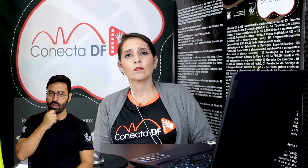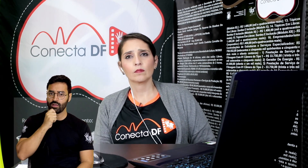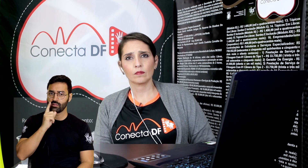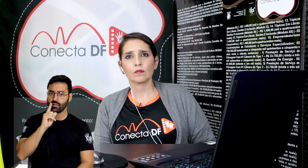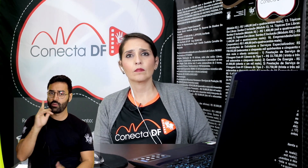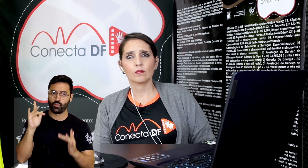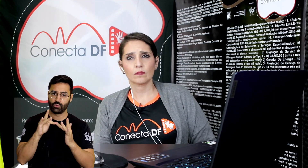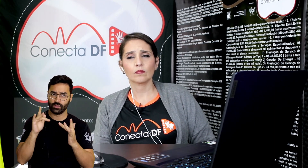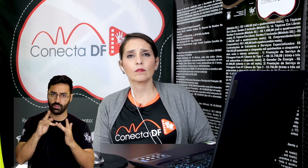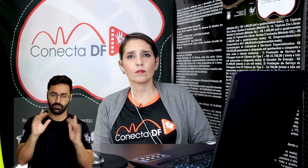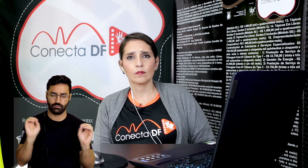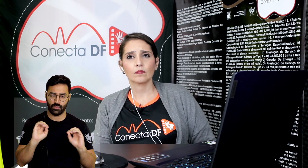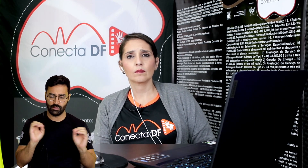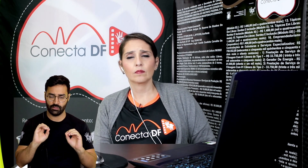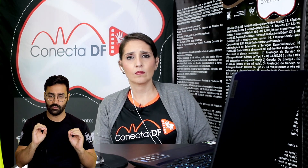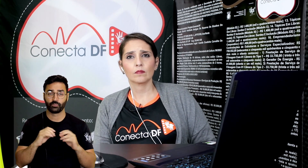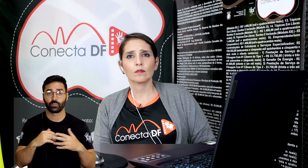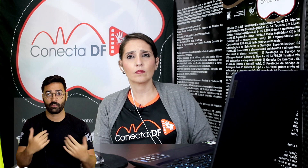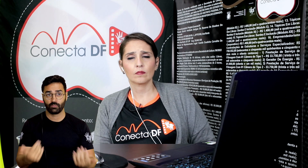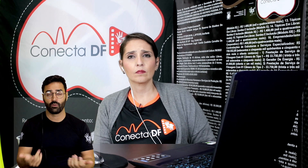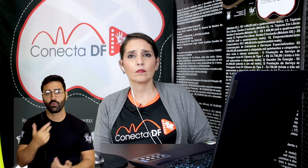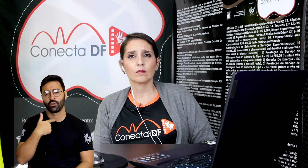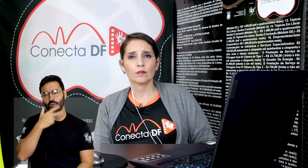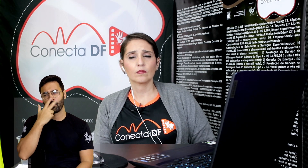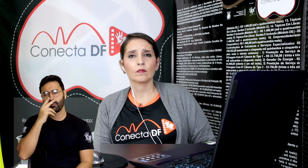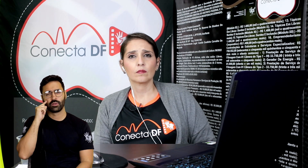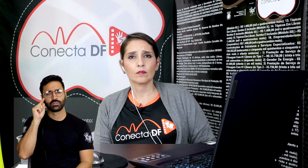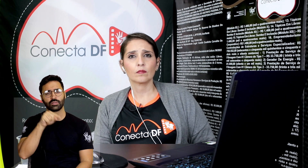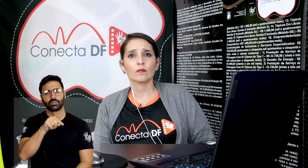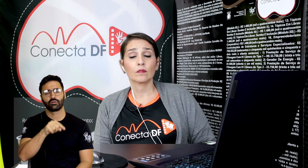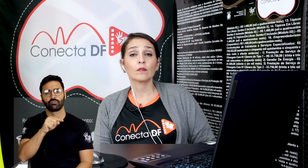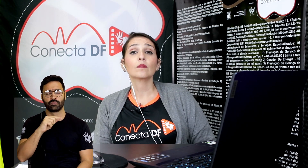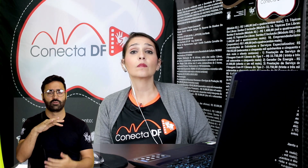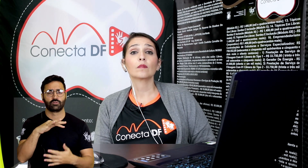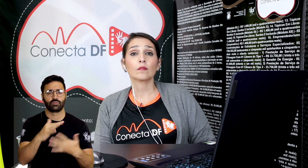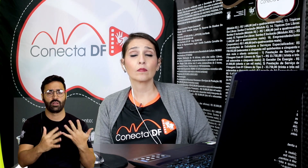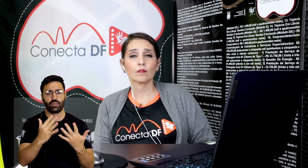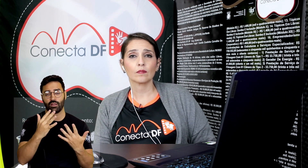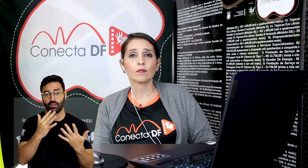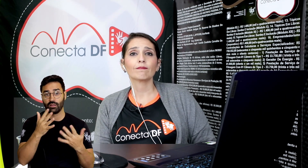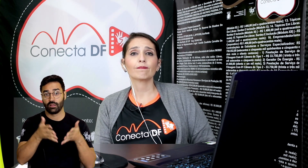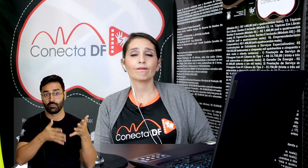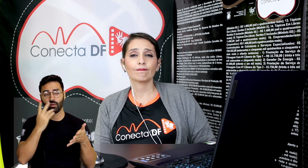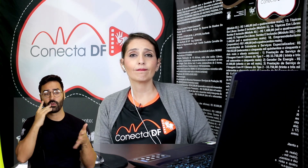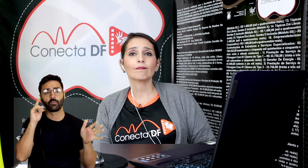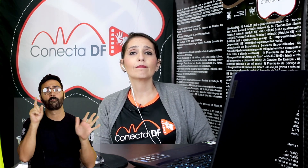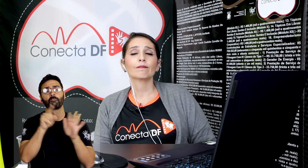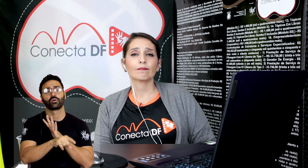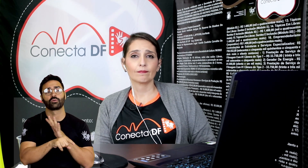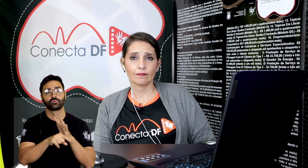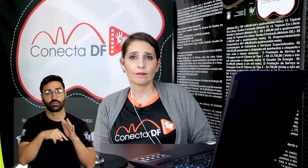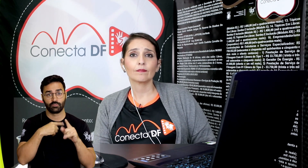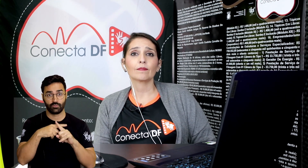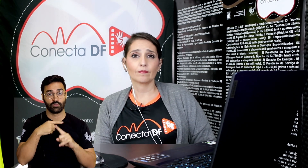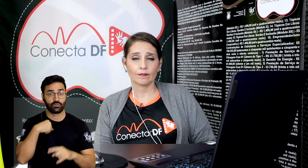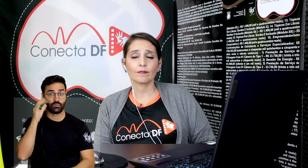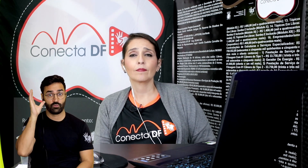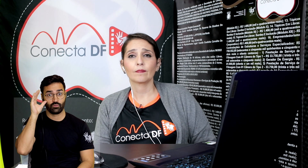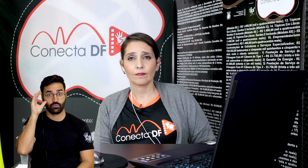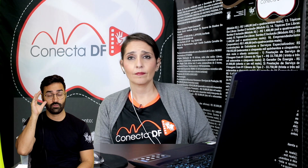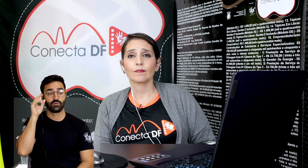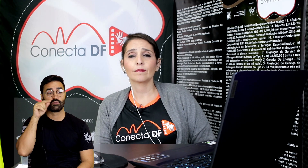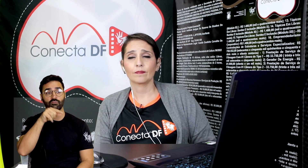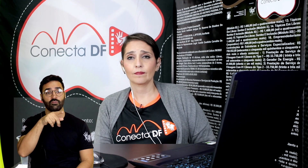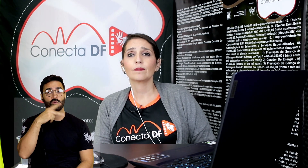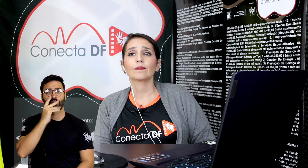aqui. E eu achei que eles estivessem se comunicando em Libras. E quando eu perguntei, porque eu já tinha curiosidade, eles falaram